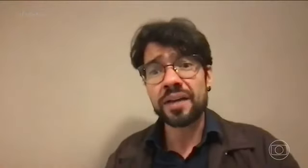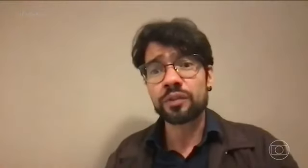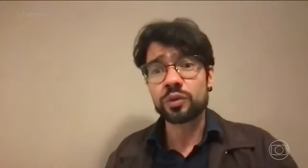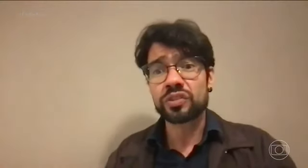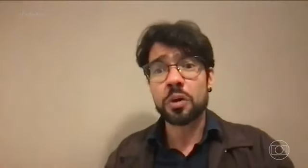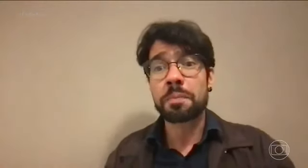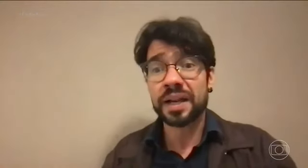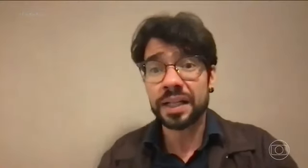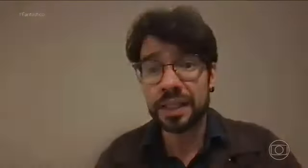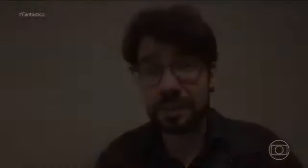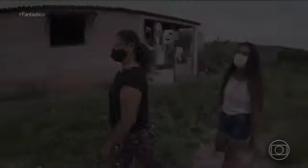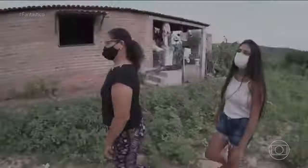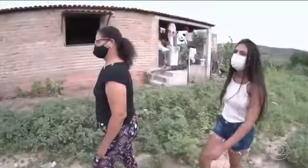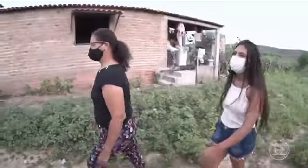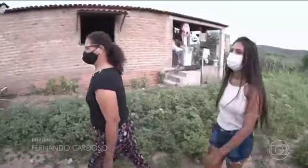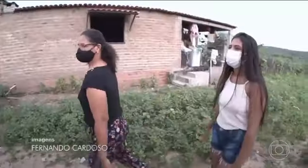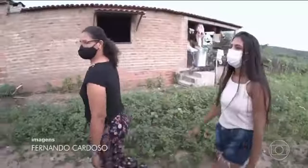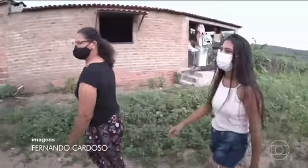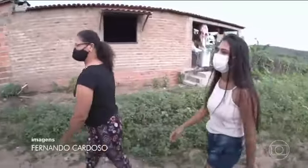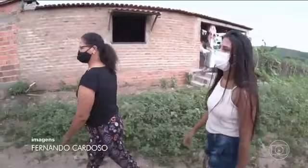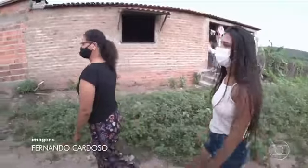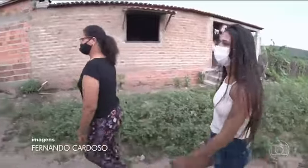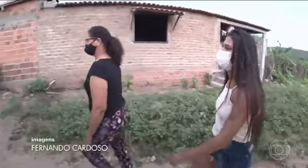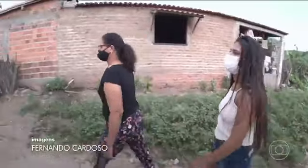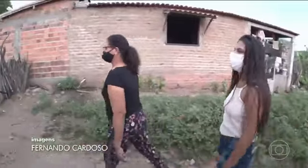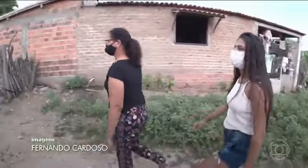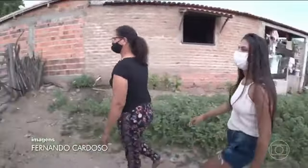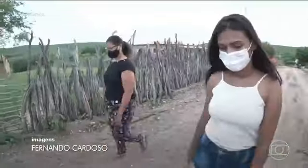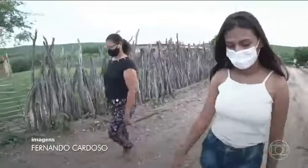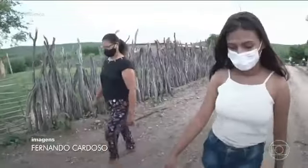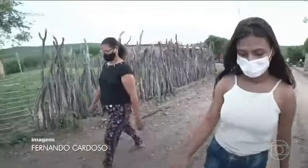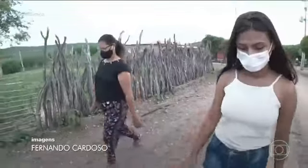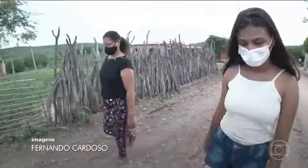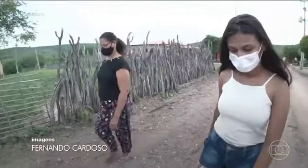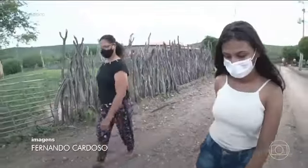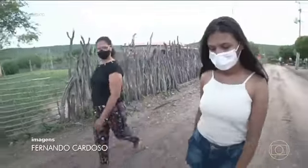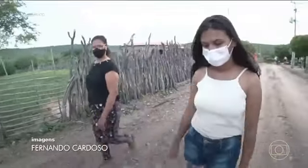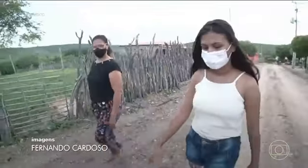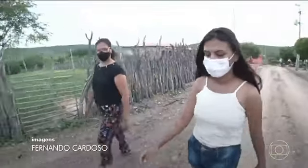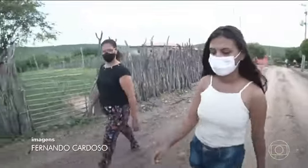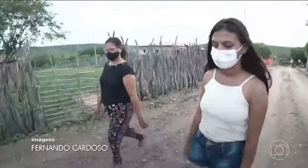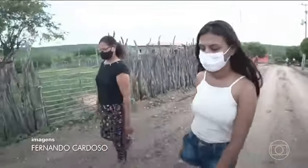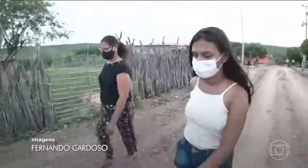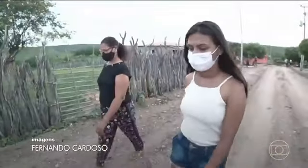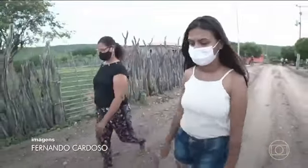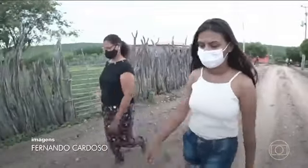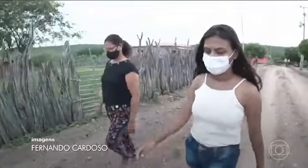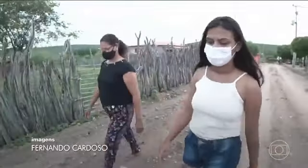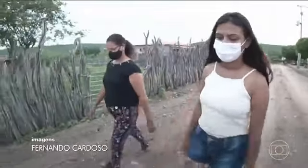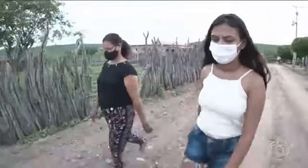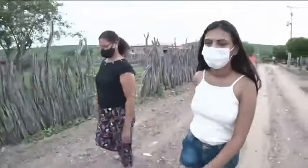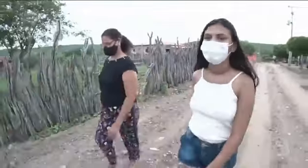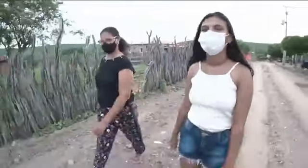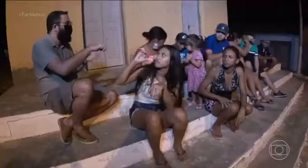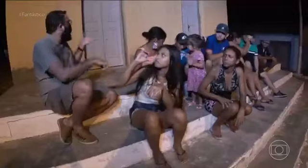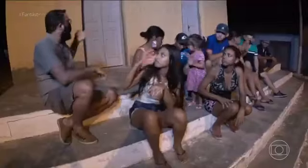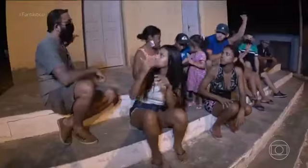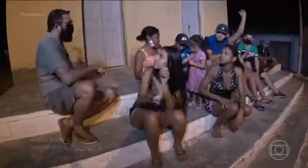evolução paralela. Laís, de 15 anos, é a pessoa surda mais jovem da comunidade no Piauí. Em